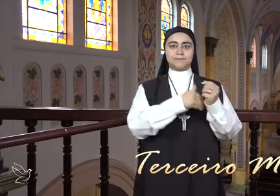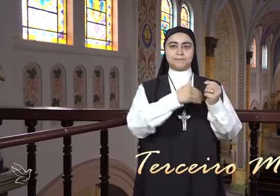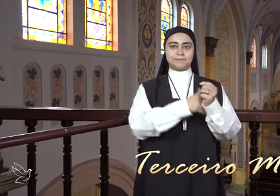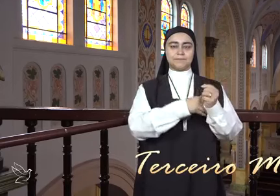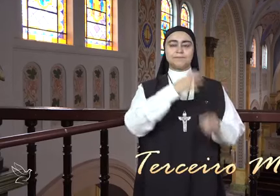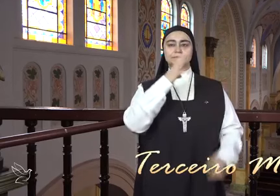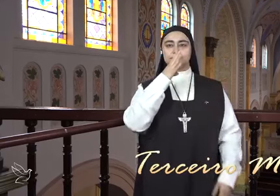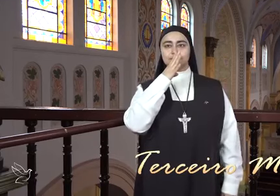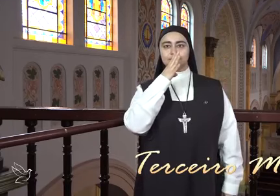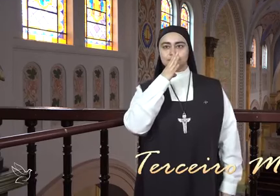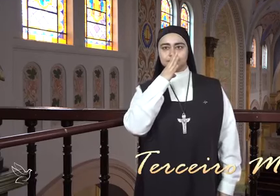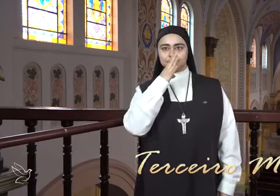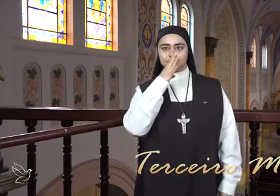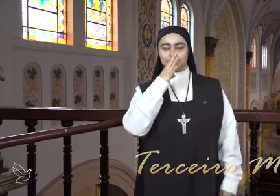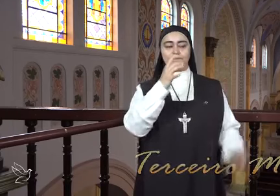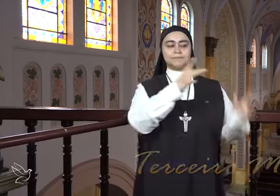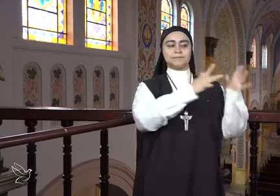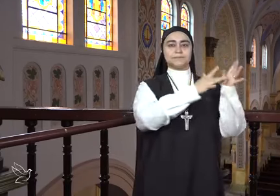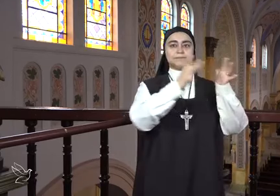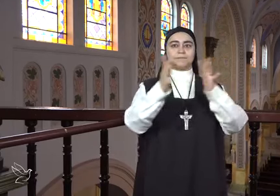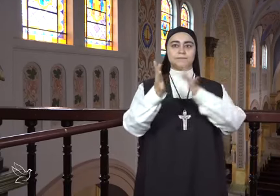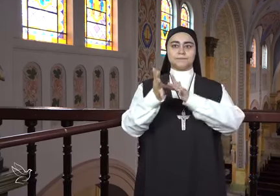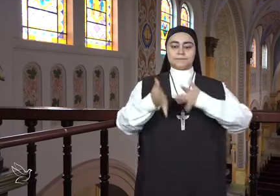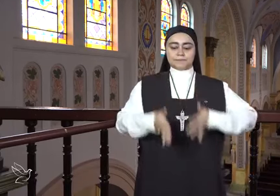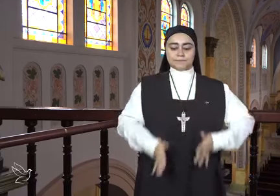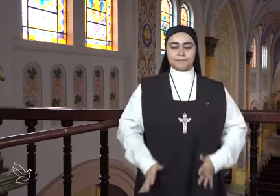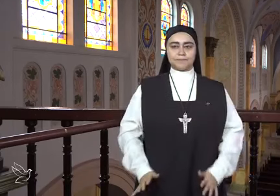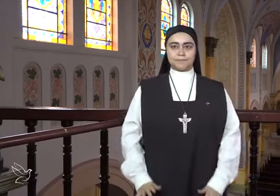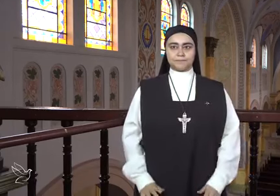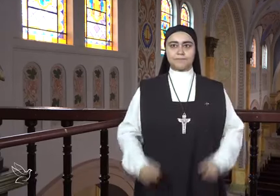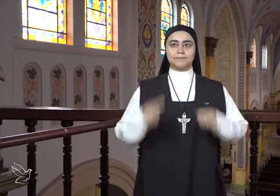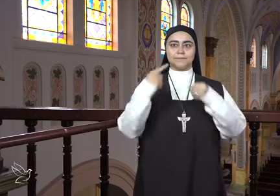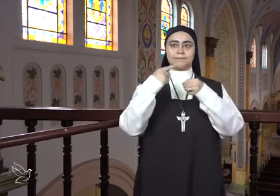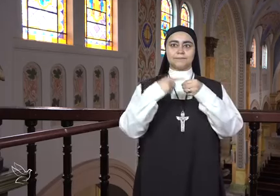gozoso, contemplamos o nascimento de Jesus em Belém.